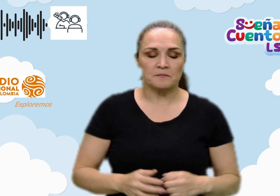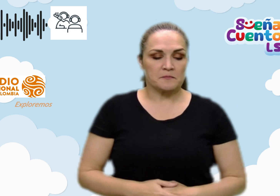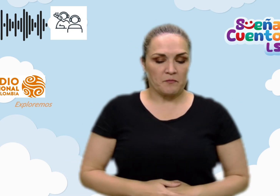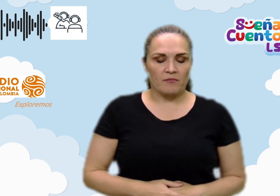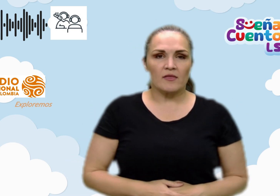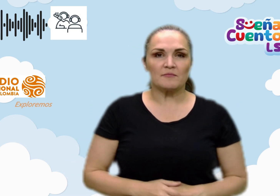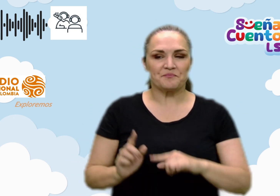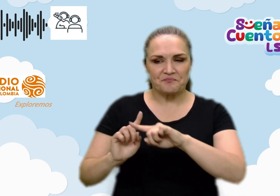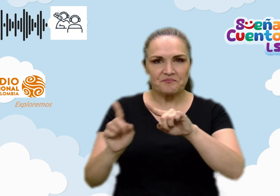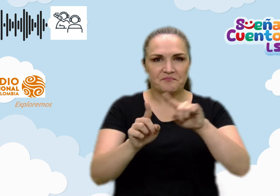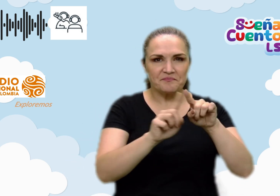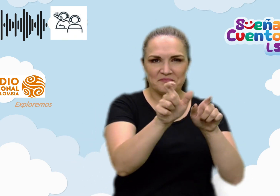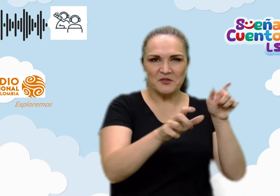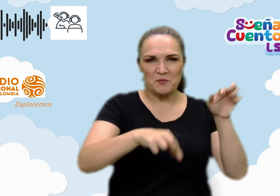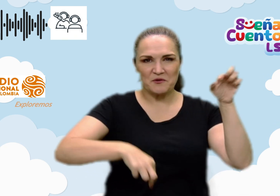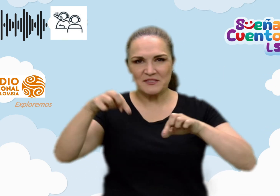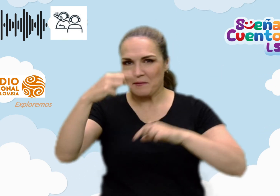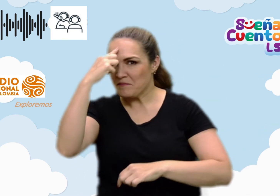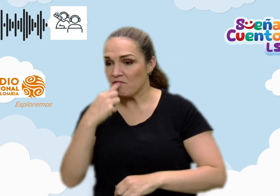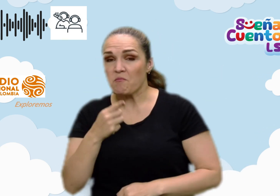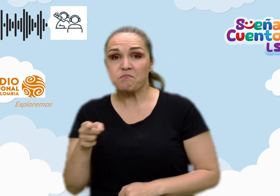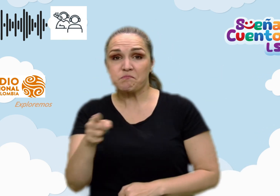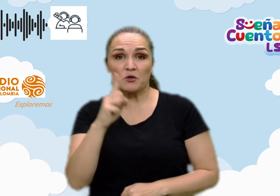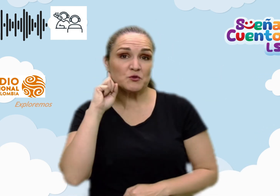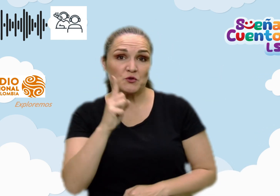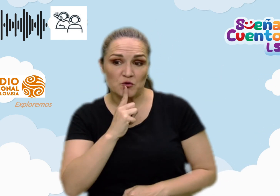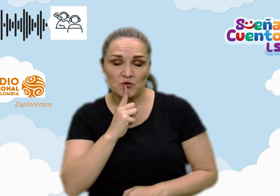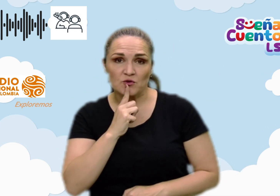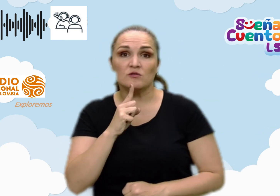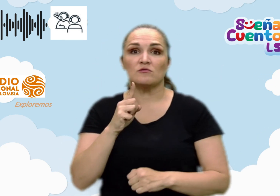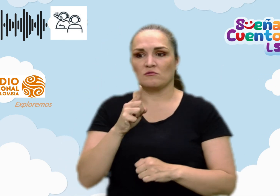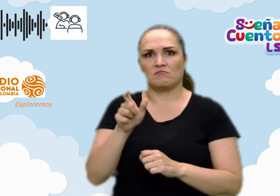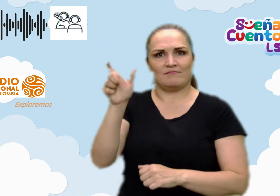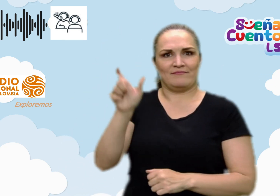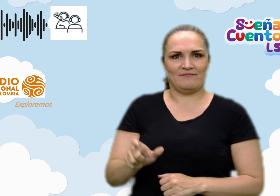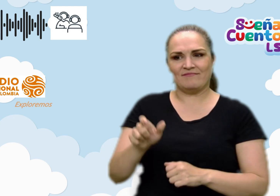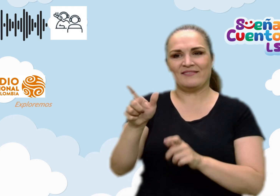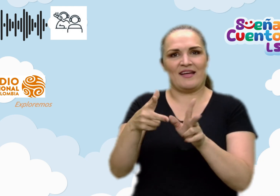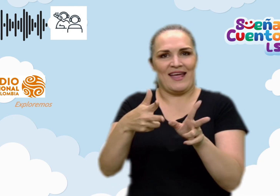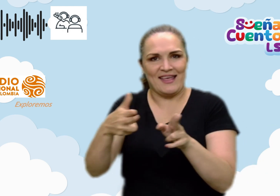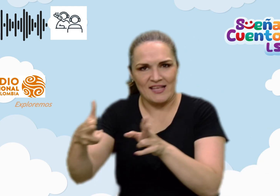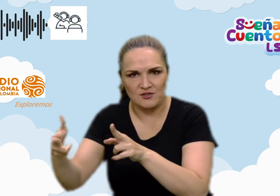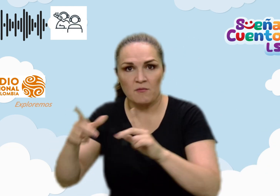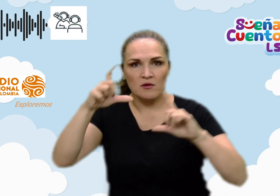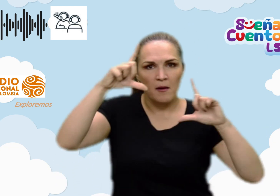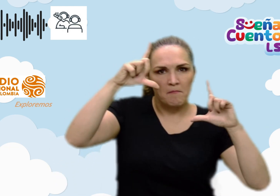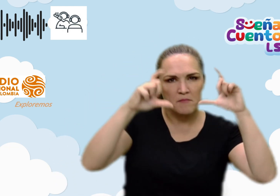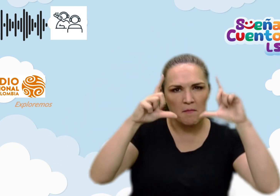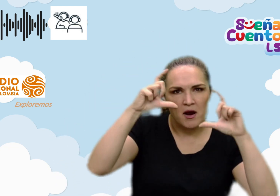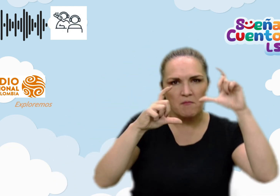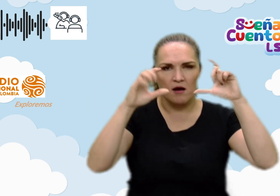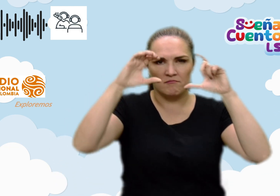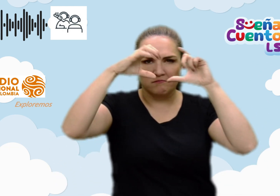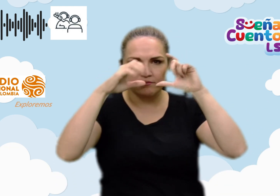hagámoslo. Y habían pues diferentes perfiles profesionales, sordos ellos, el que